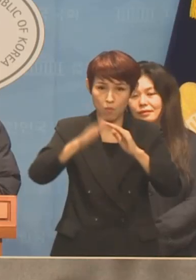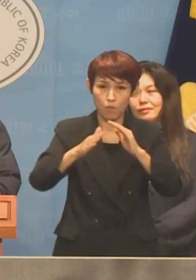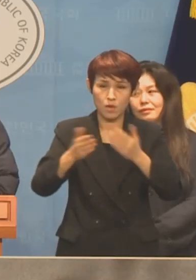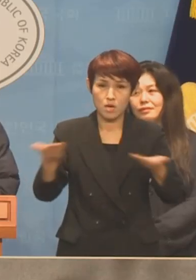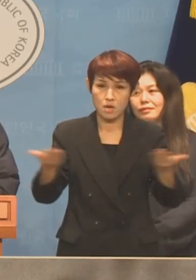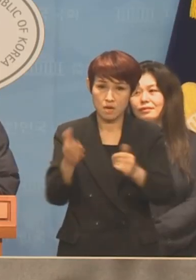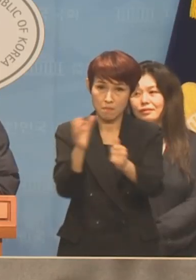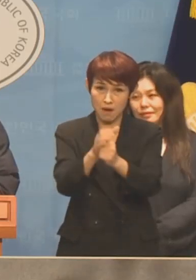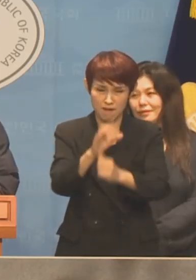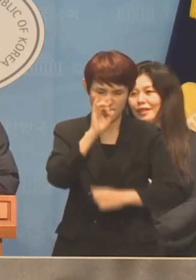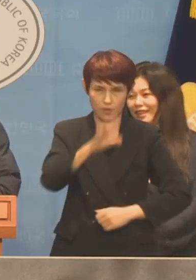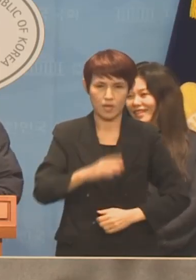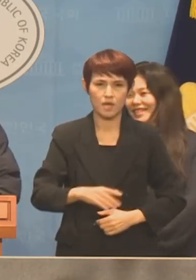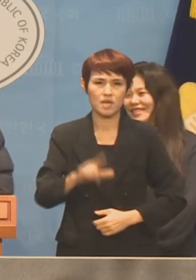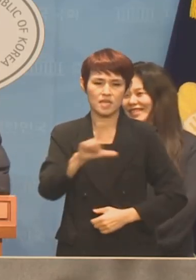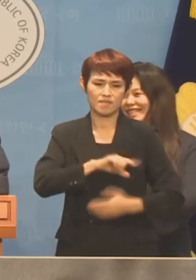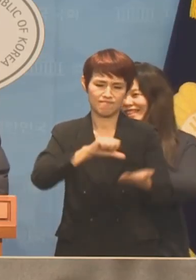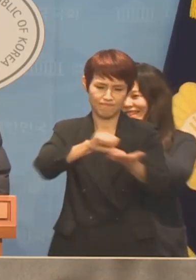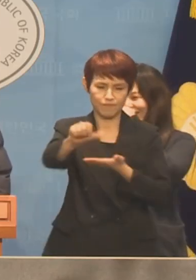그거 제명해야 됩니다.